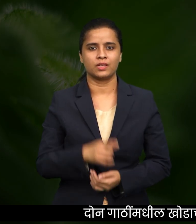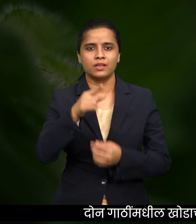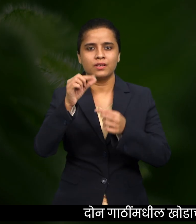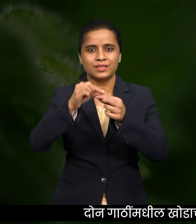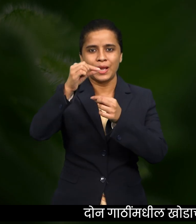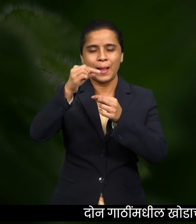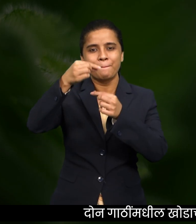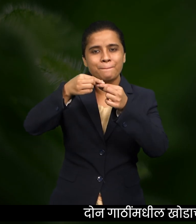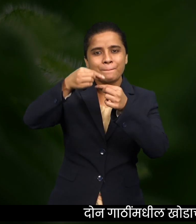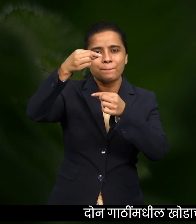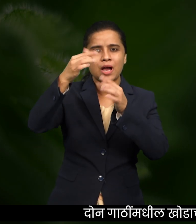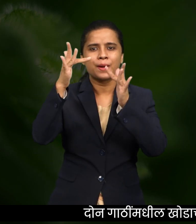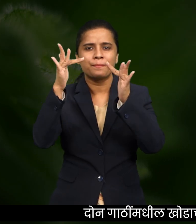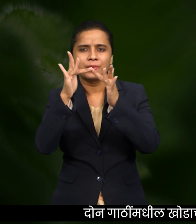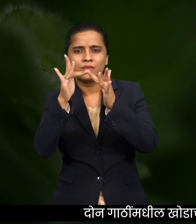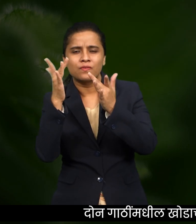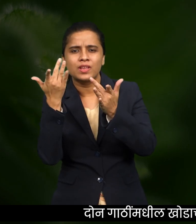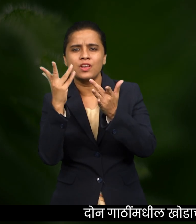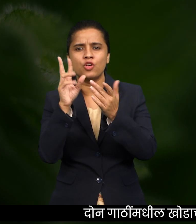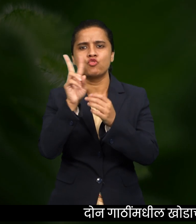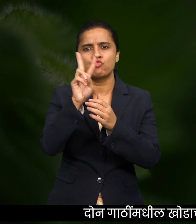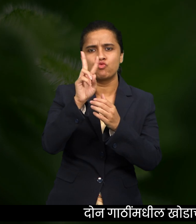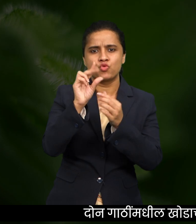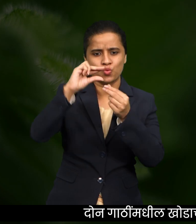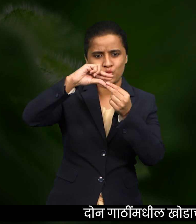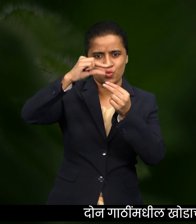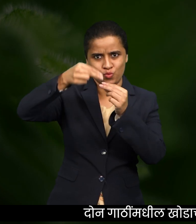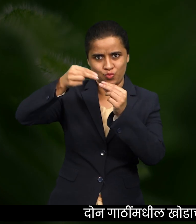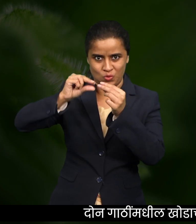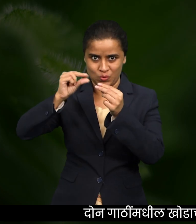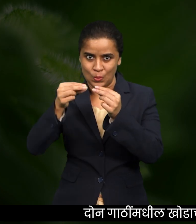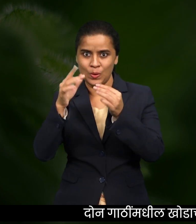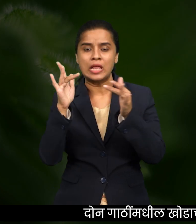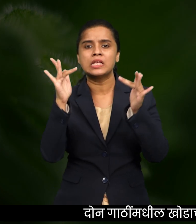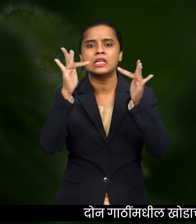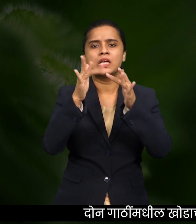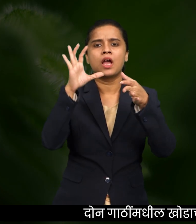2 गाठींमधील खोडाच्या भागाला इंटरनोड म्हणतात.